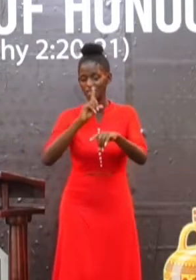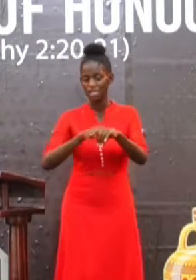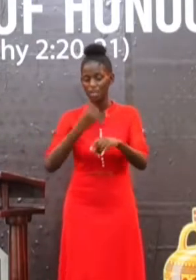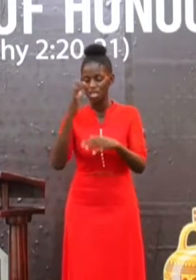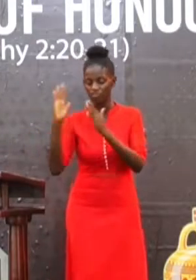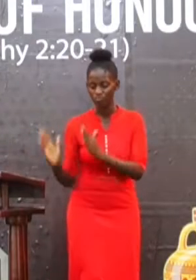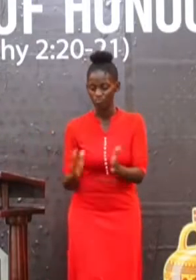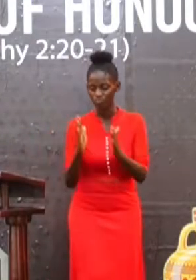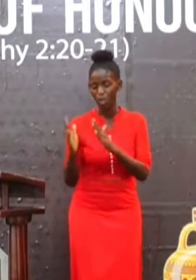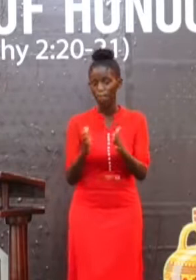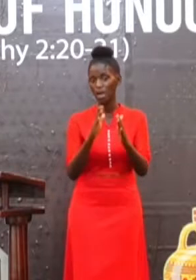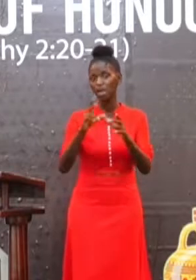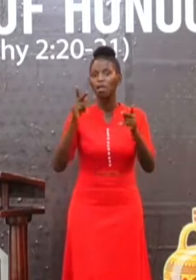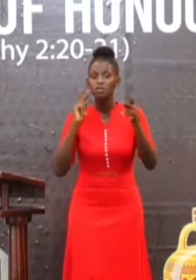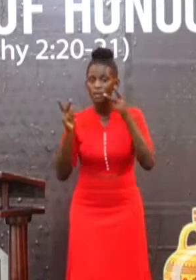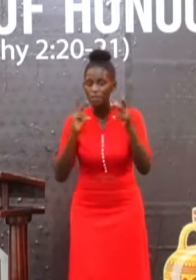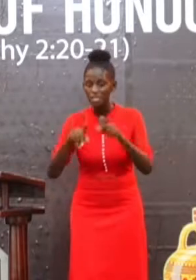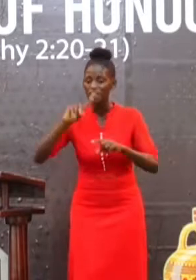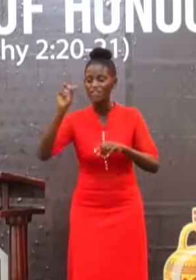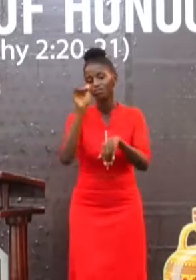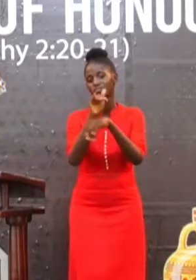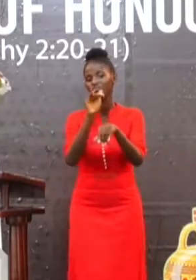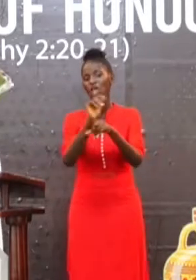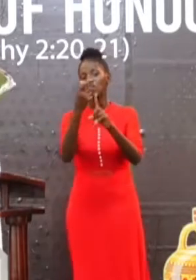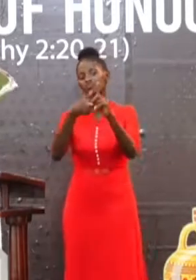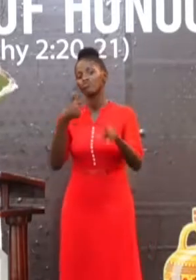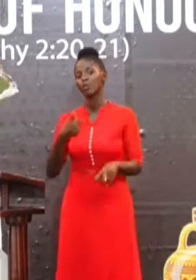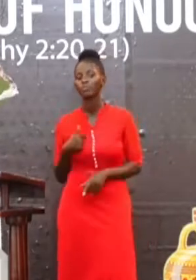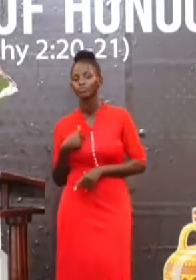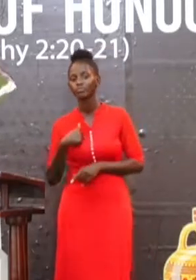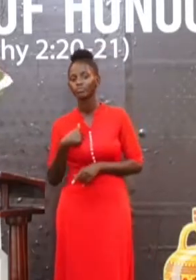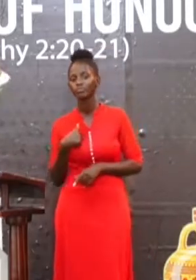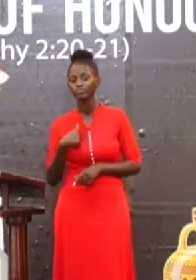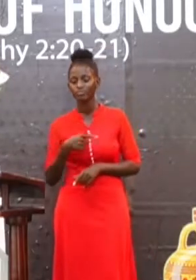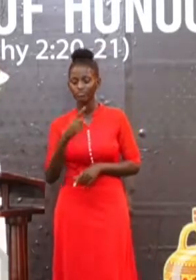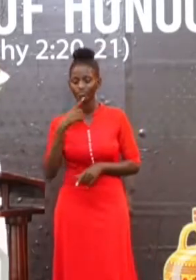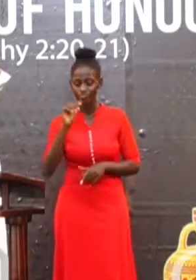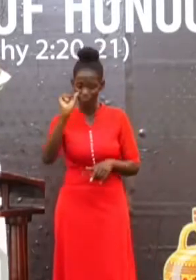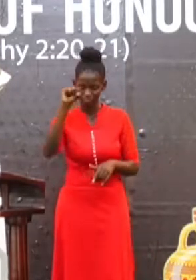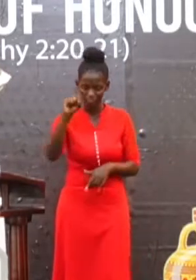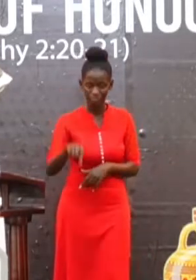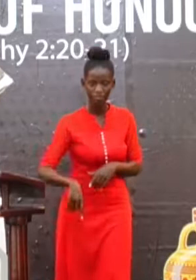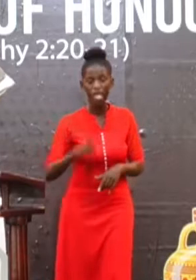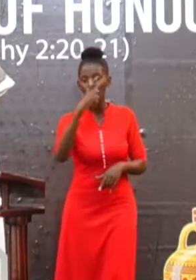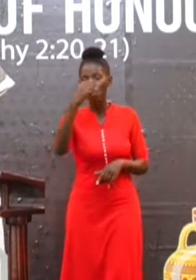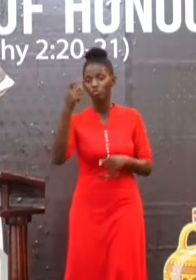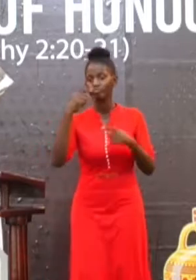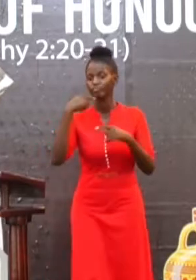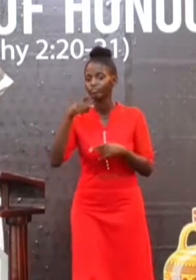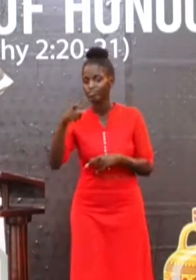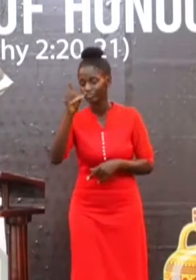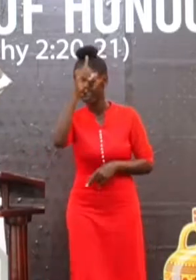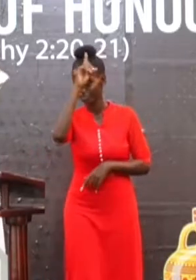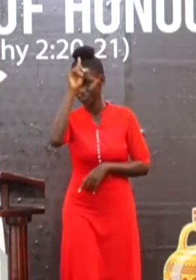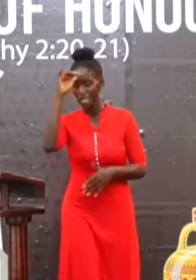gye amala kunneebuuzaako nze vasuti owulidde oyogedde genda omugambe